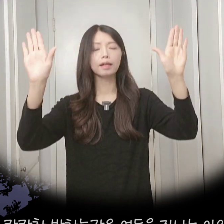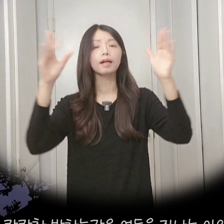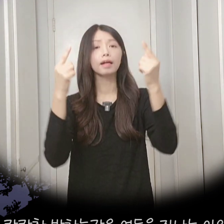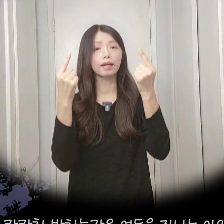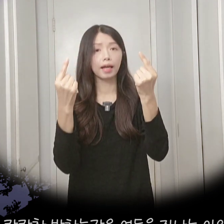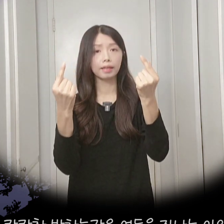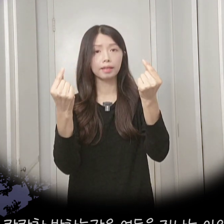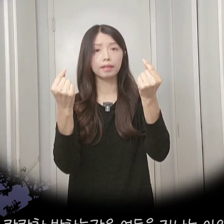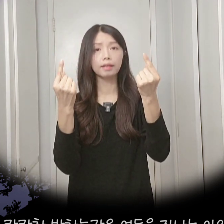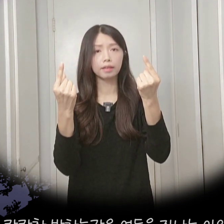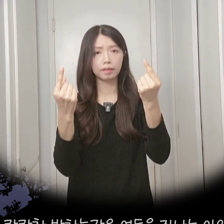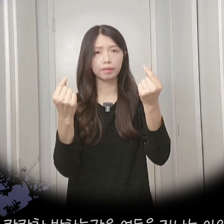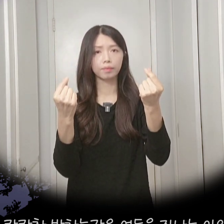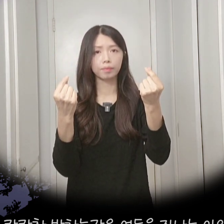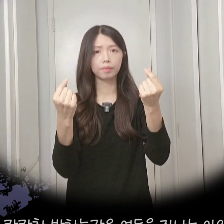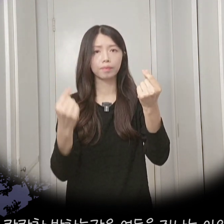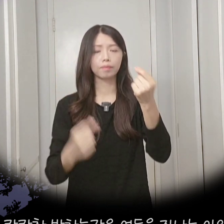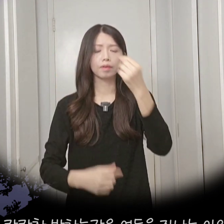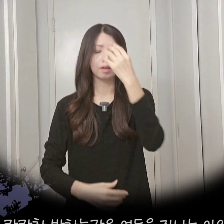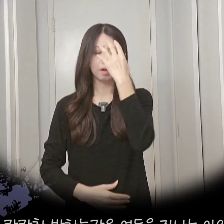밤하늘 같은